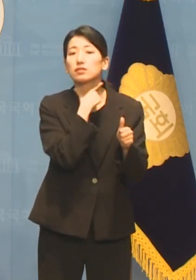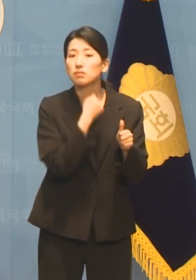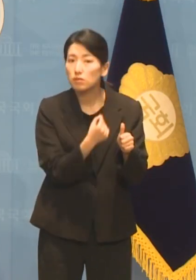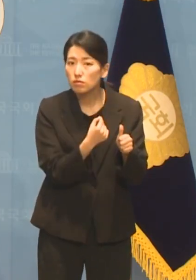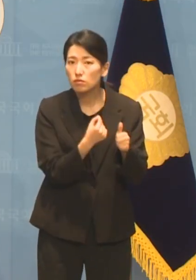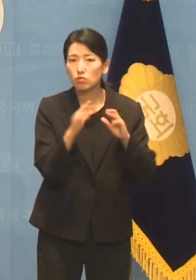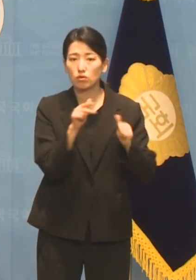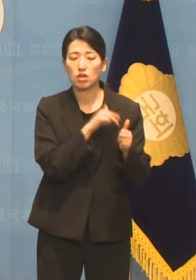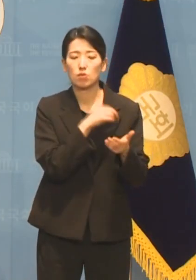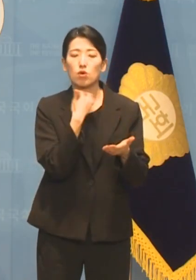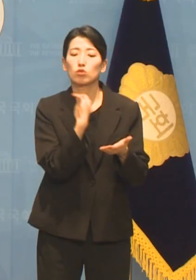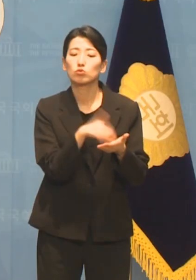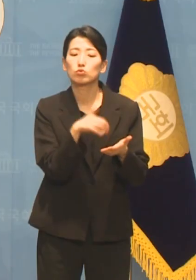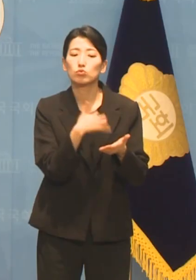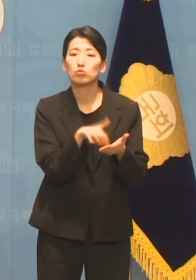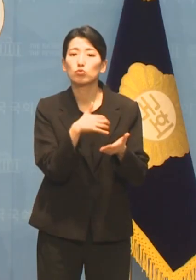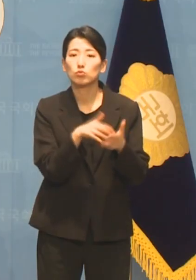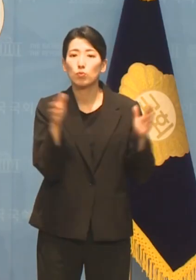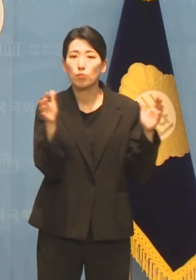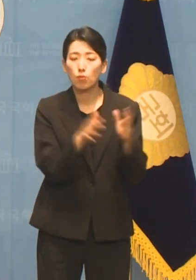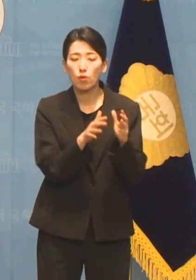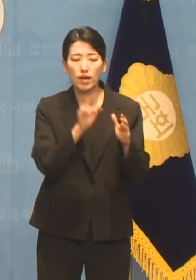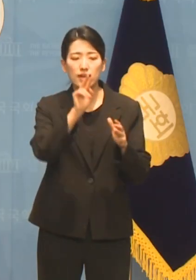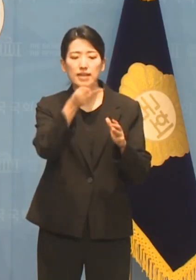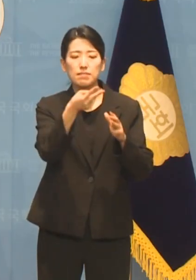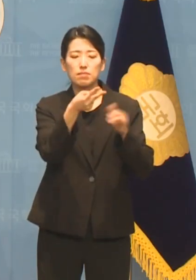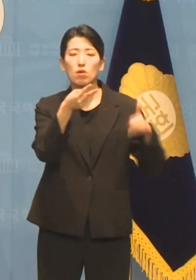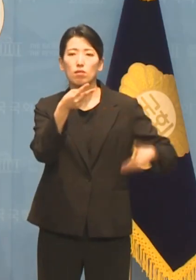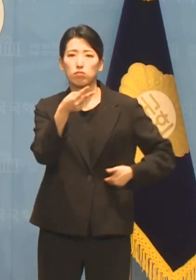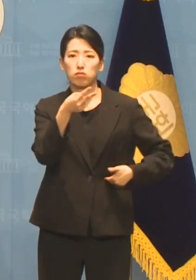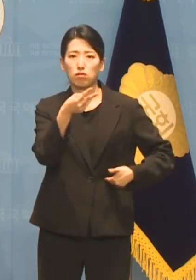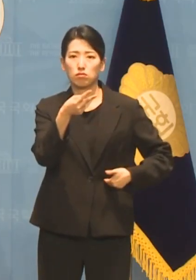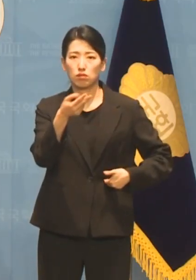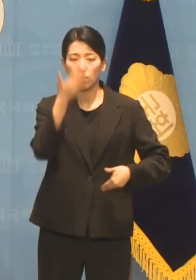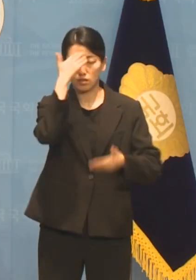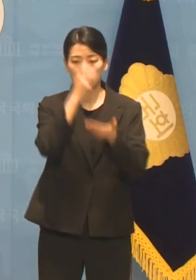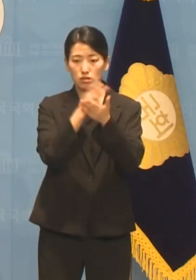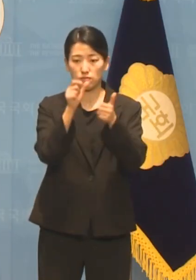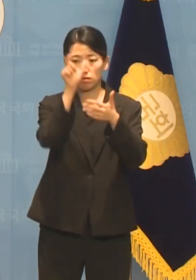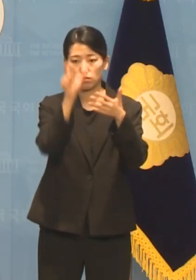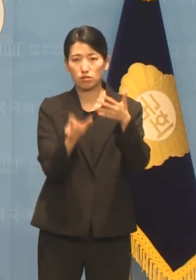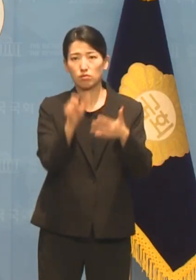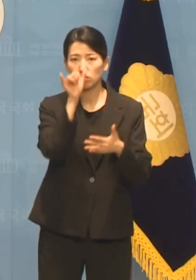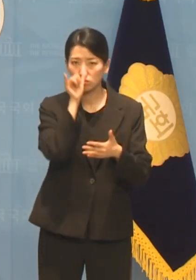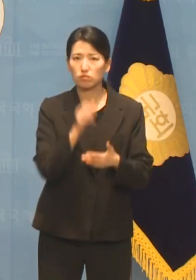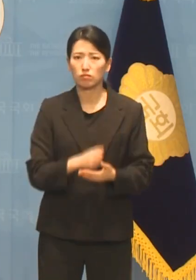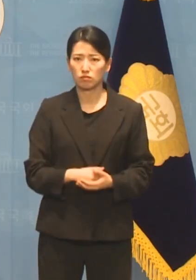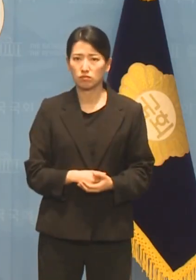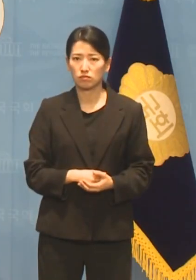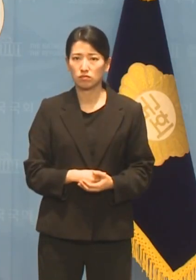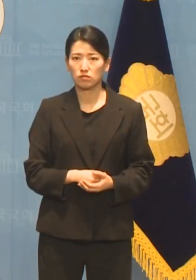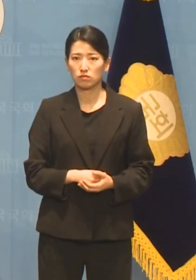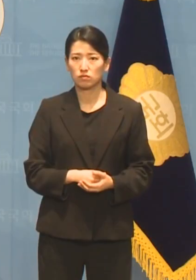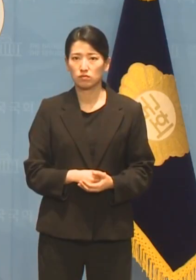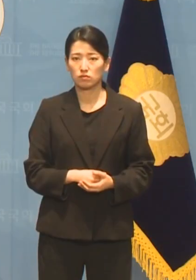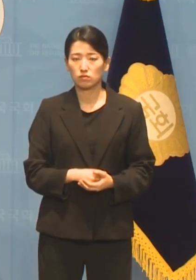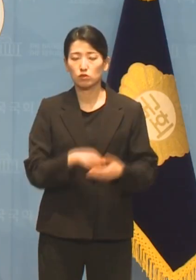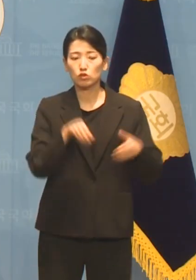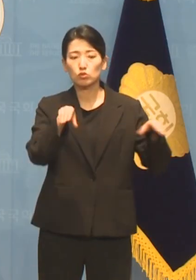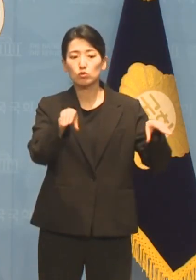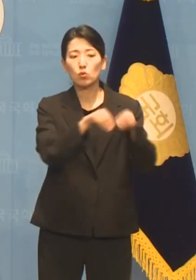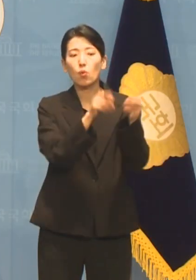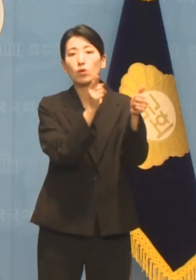헌법재판소의 주석서에 나와 있습니다. 한 권한대행에 대한 탄핵 심판은 순수하게 국무총리 역할을 한 부분에